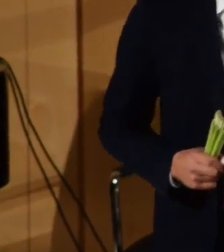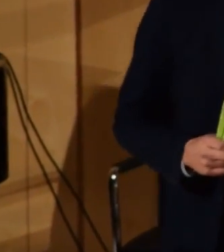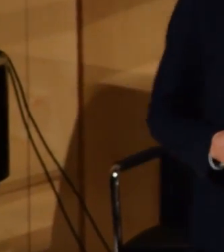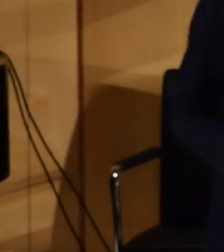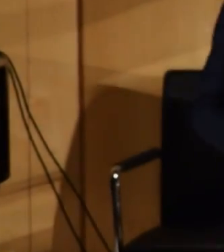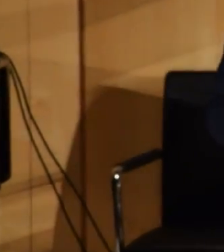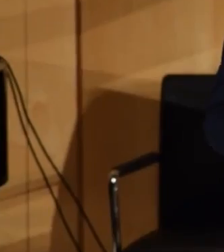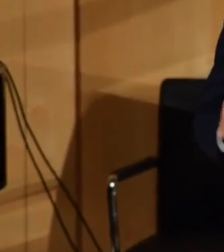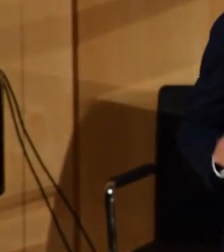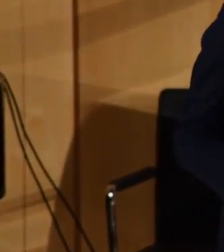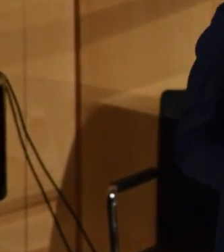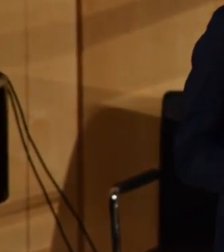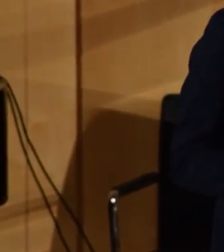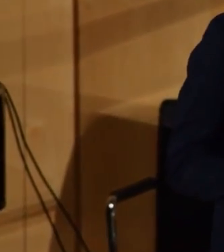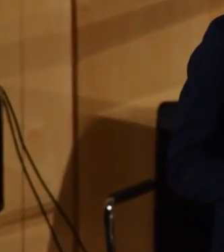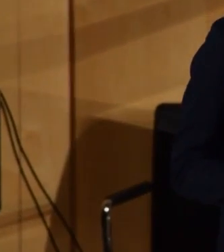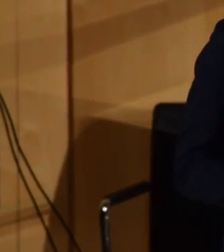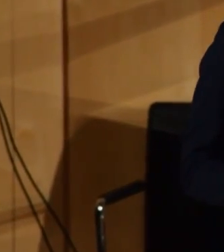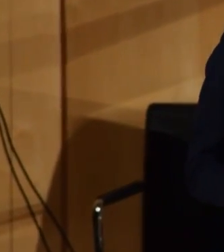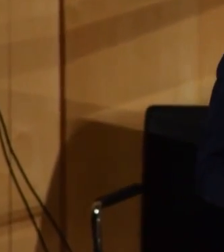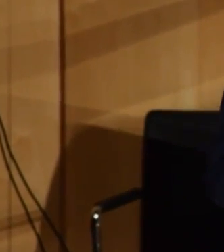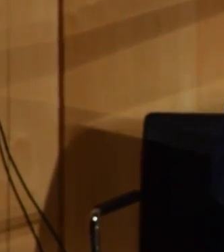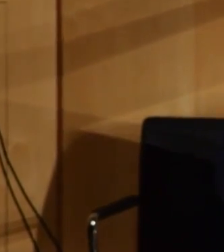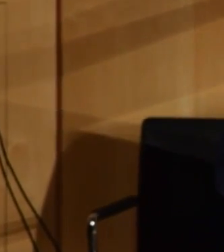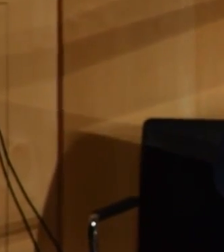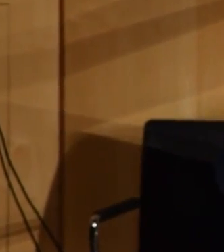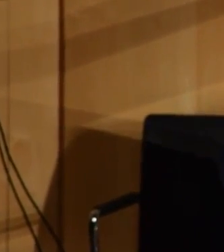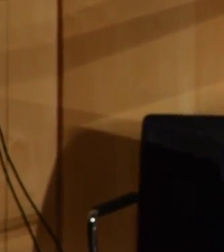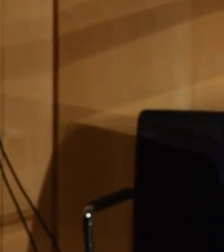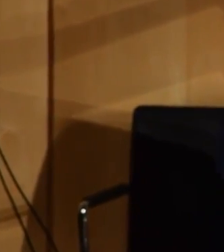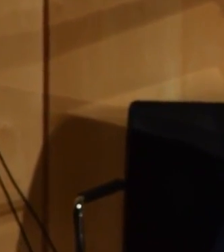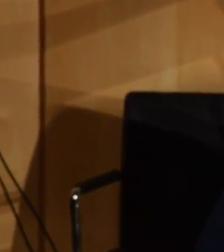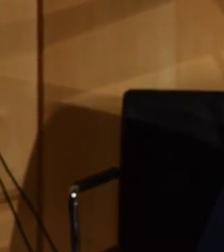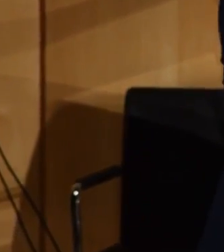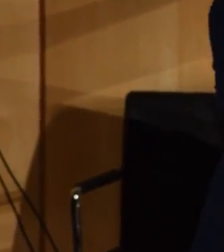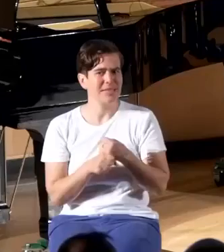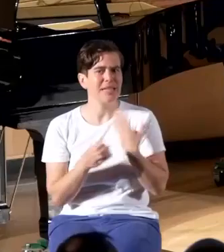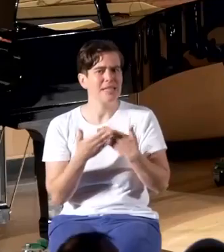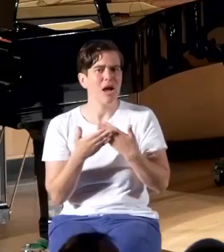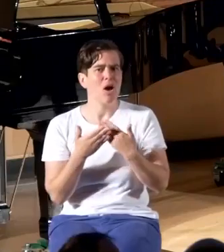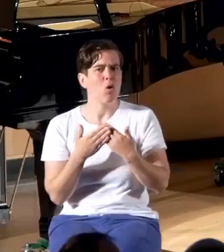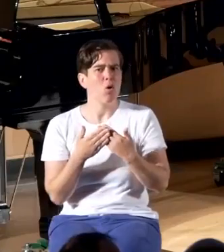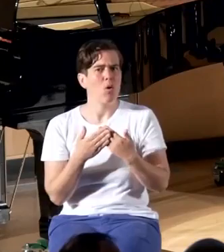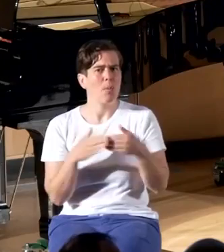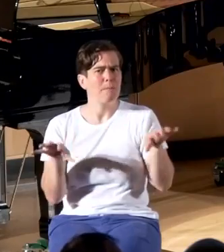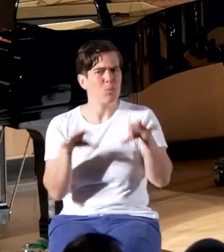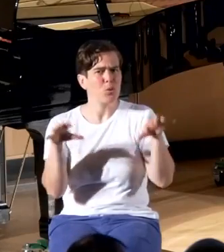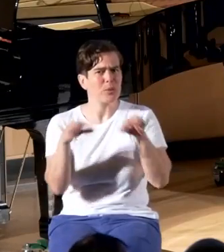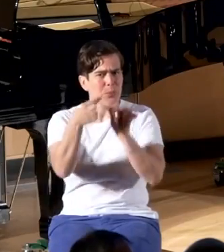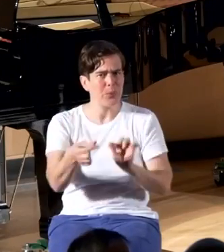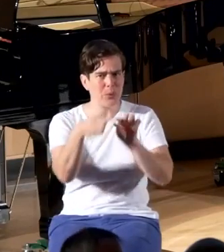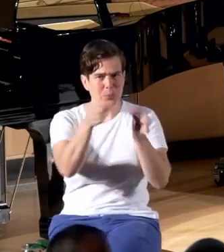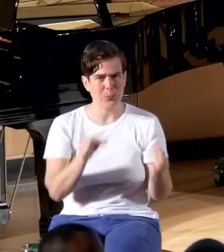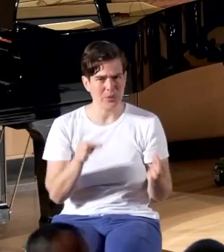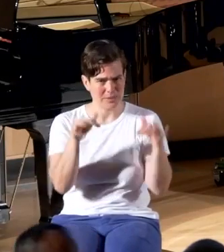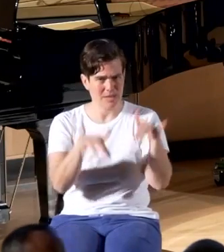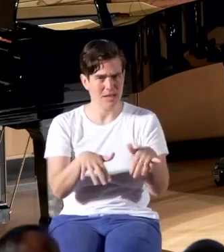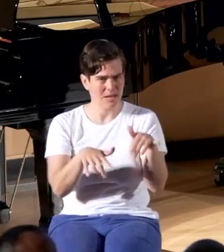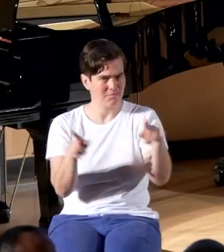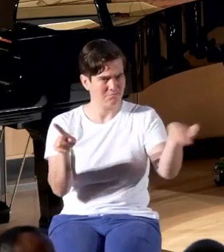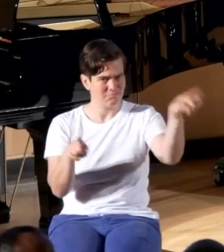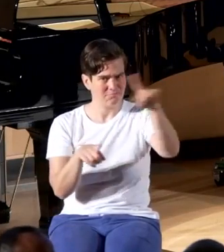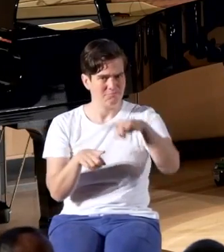Choreografien. Wir alle werden Teil dieser Choreografien sein. Das ist auch der Grund, warum ihr auf euren Plätzen diese kleinen Stoffkreuze gefunden